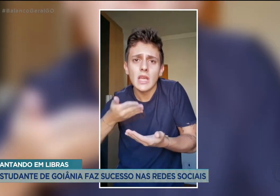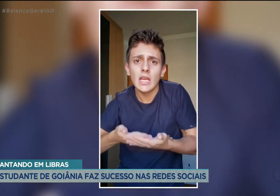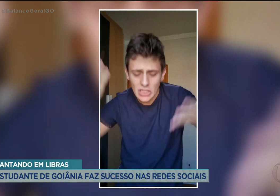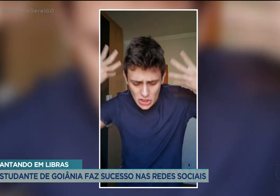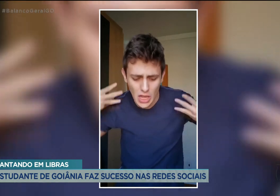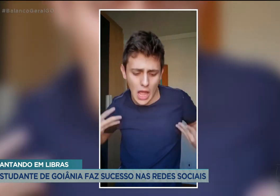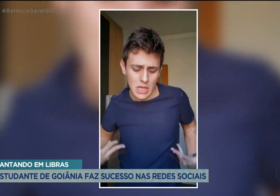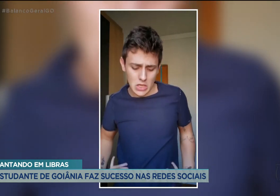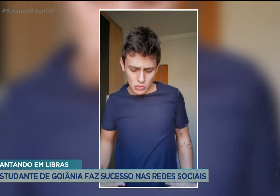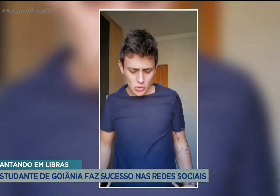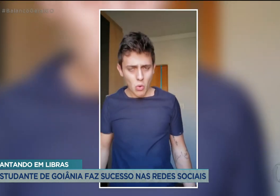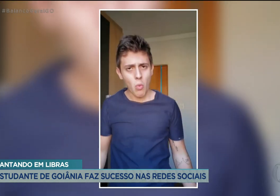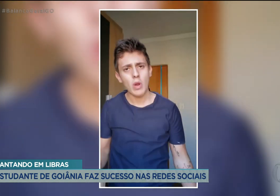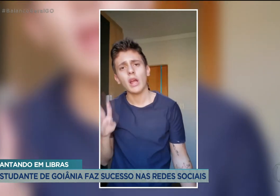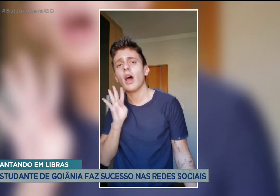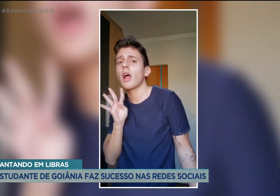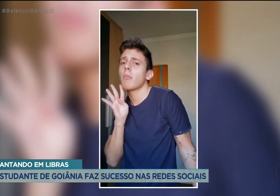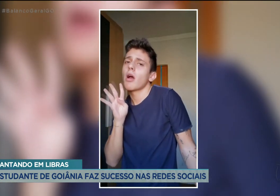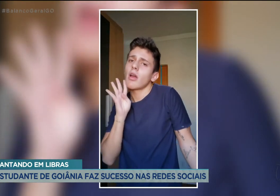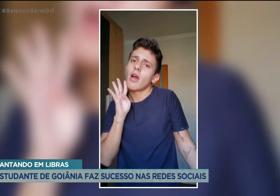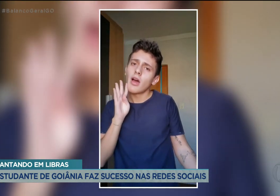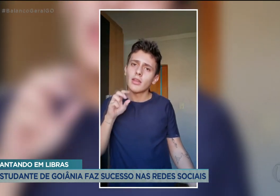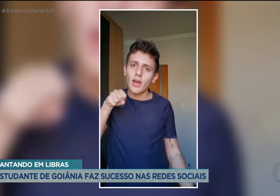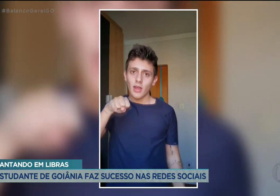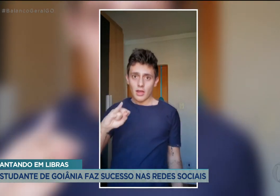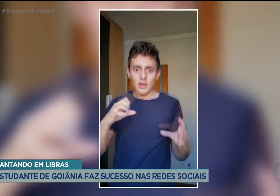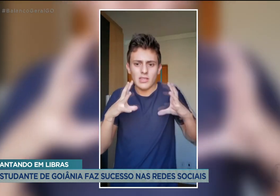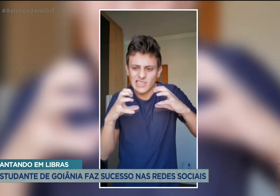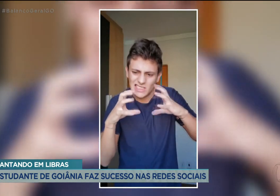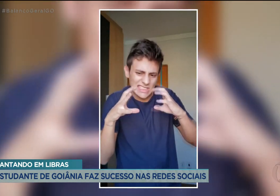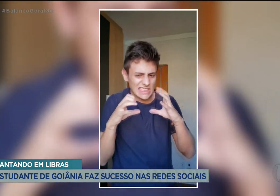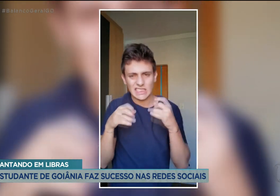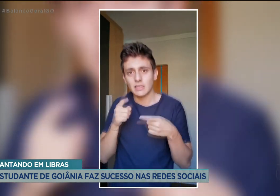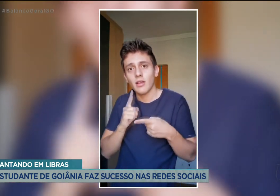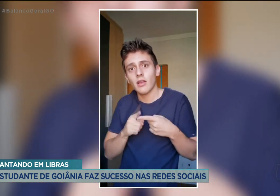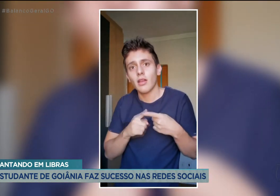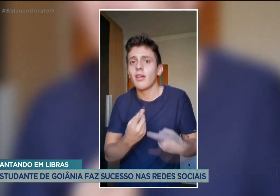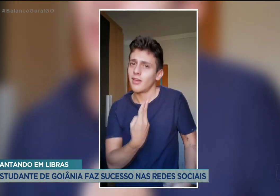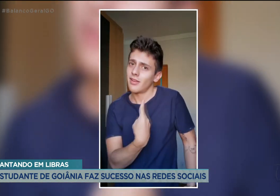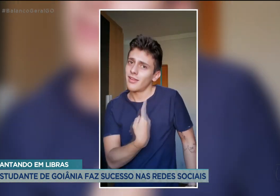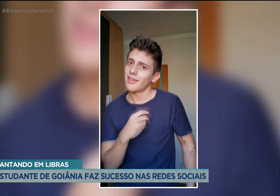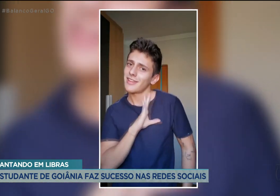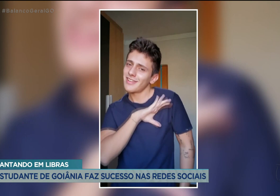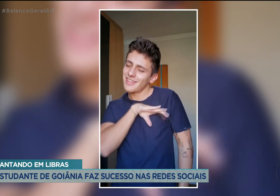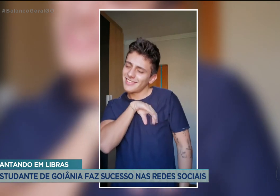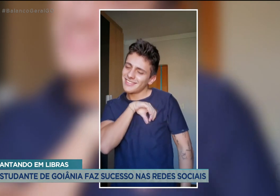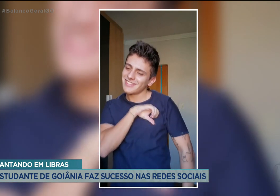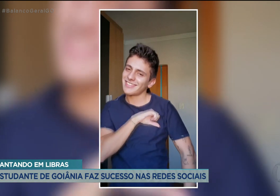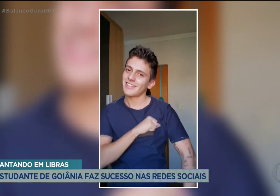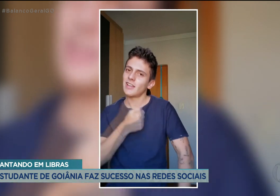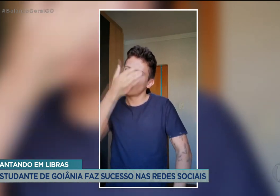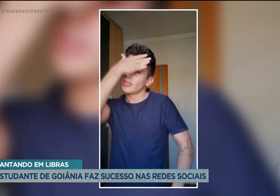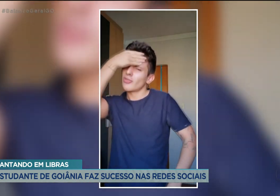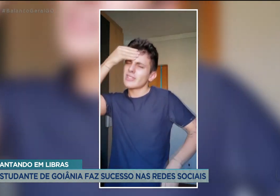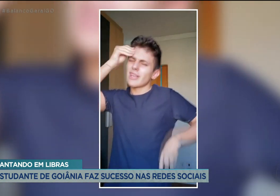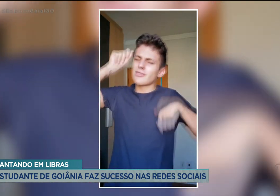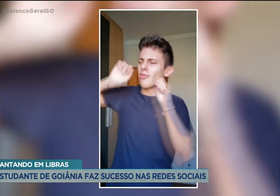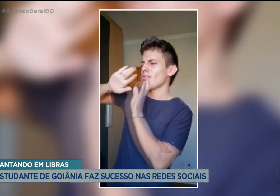você acreditar que eu sou um cara bacana E quando a gente briga e que vê que mais me ama Não esquece